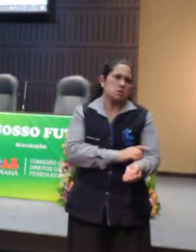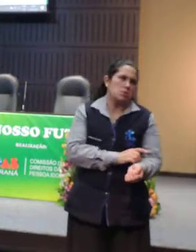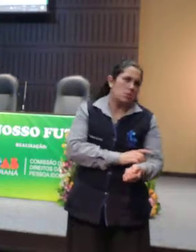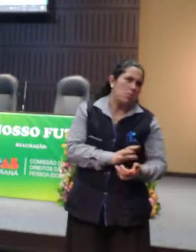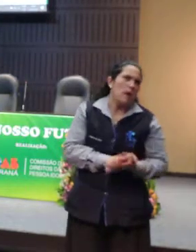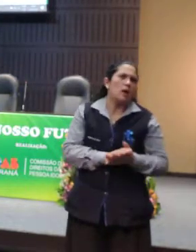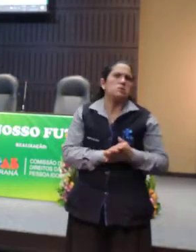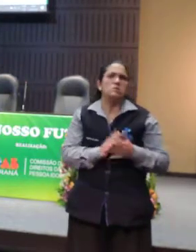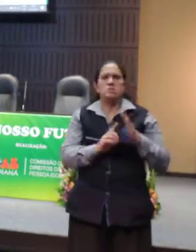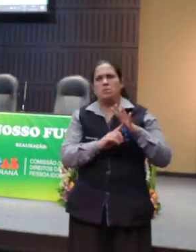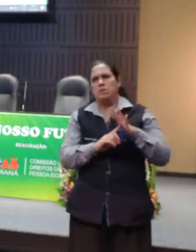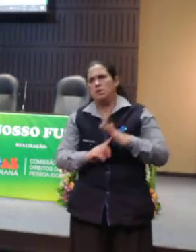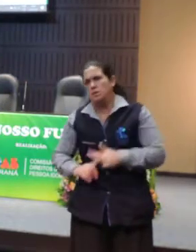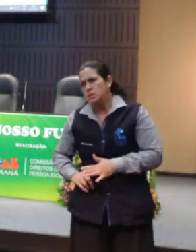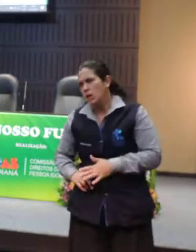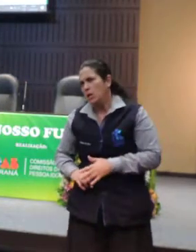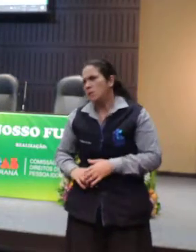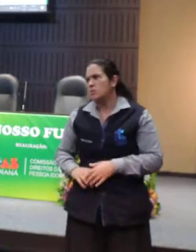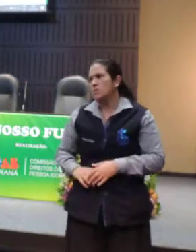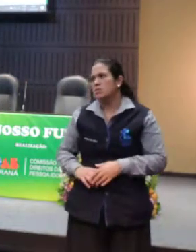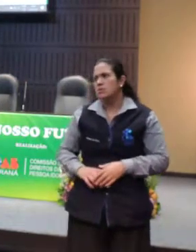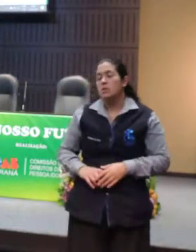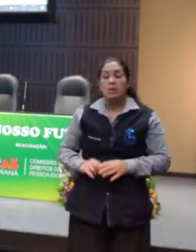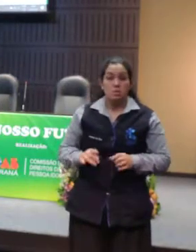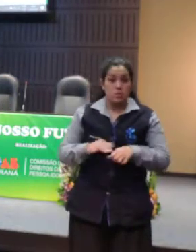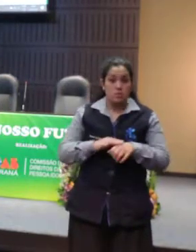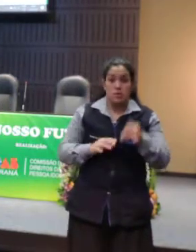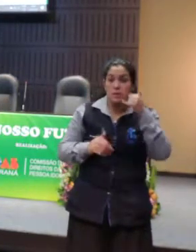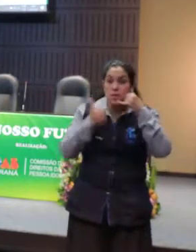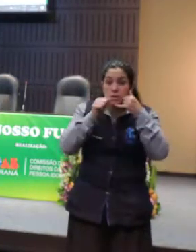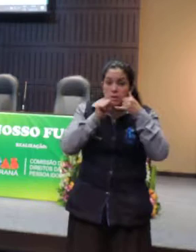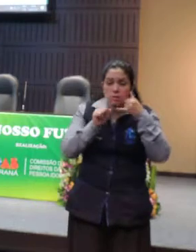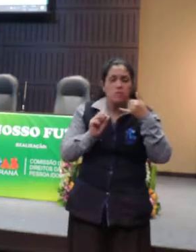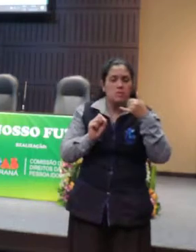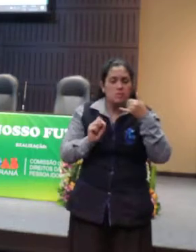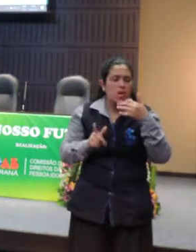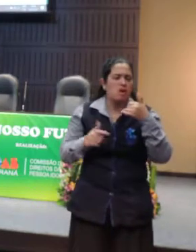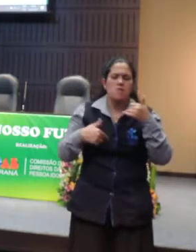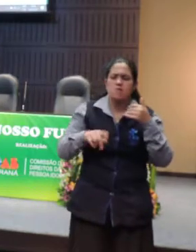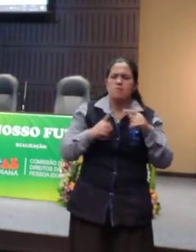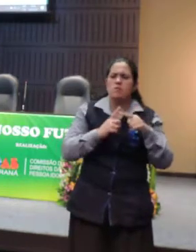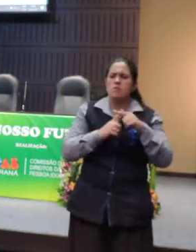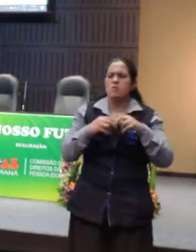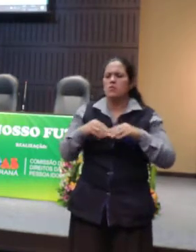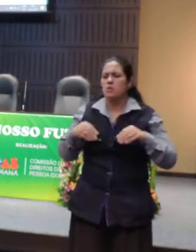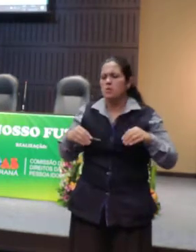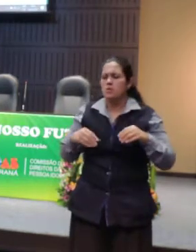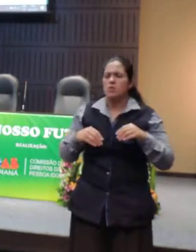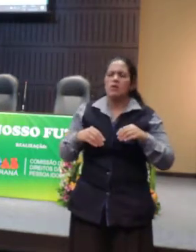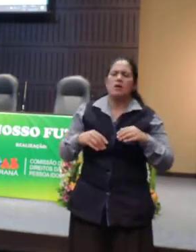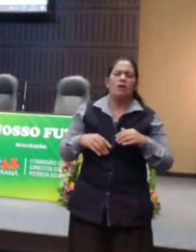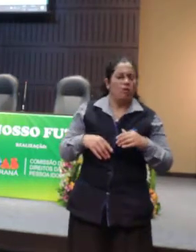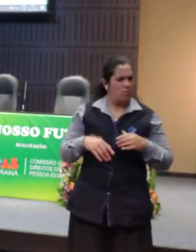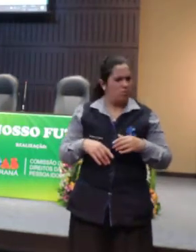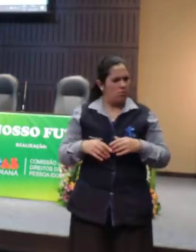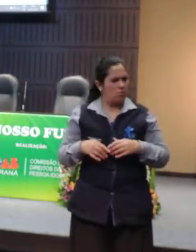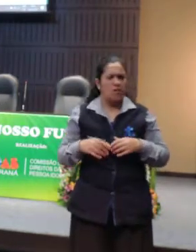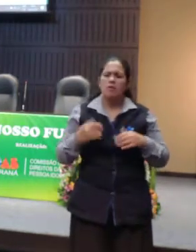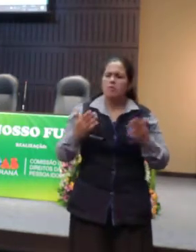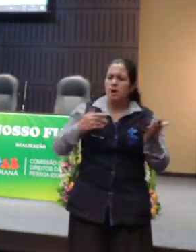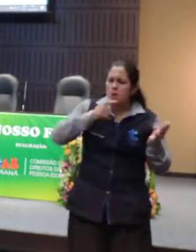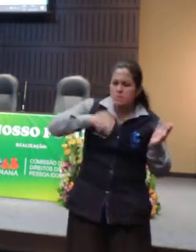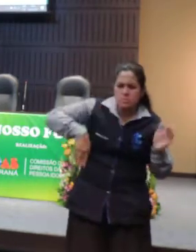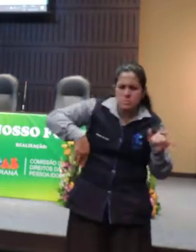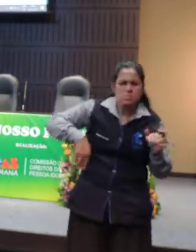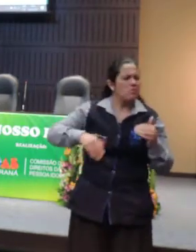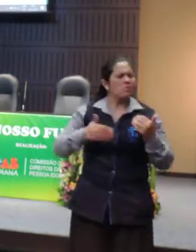hoje. E que é isso, meu Deus? Que funeral? Mas, né? Mãe, vamos pra piscina, vamos fazer ginástica, vamos pra... Não, não quero.